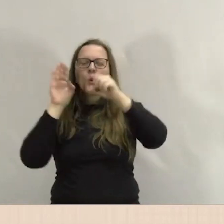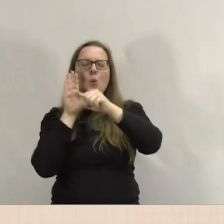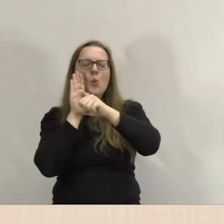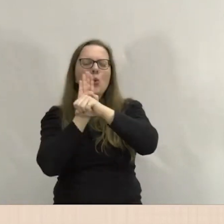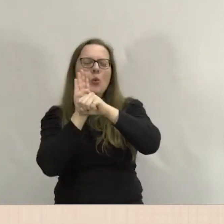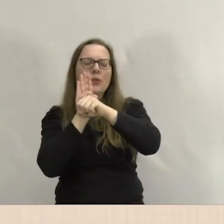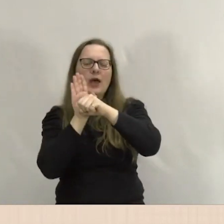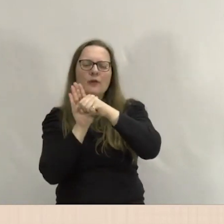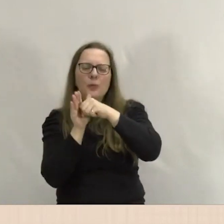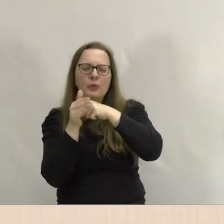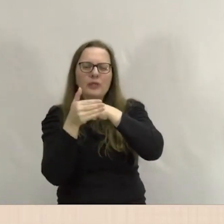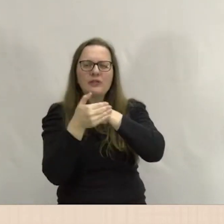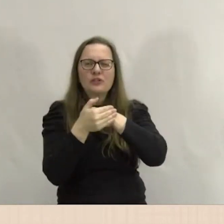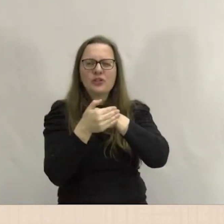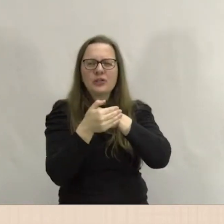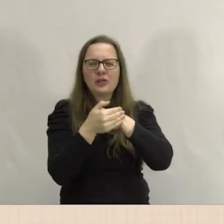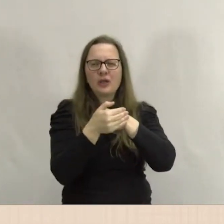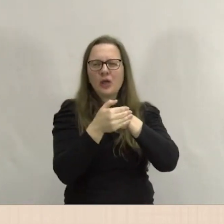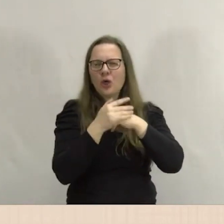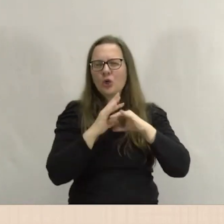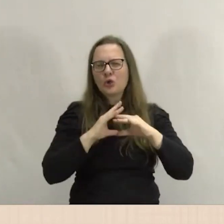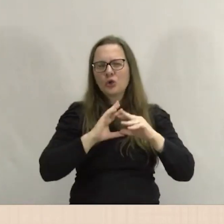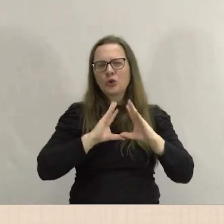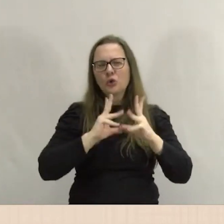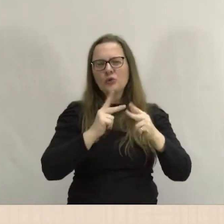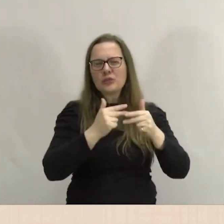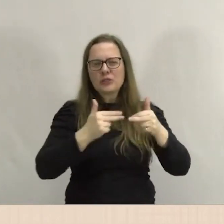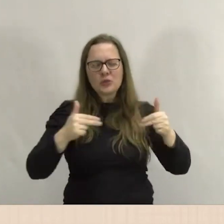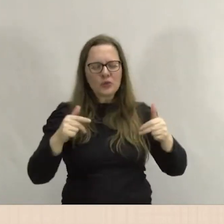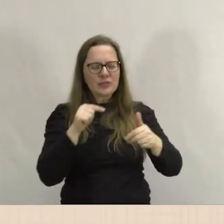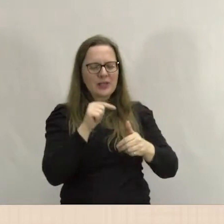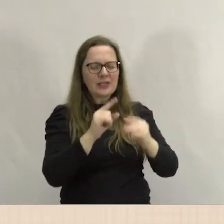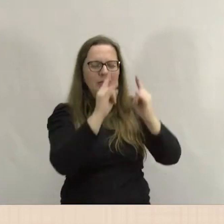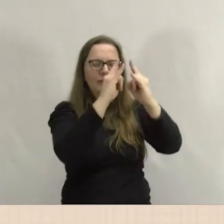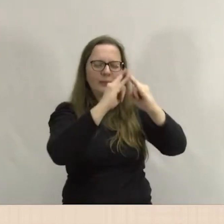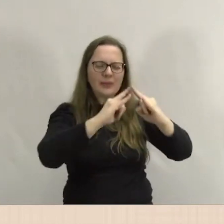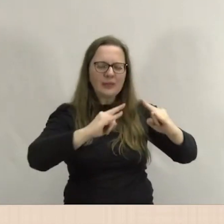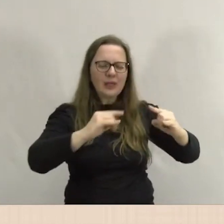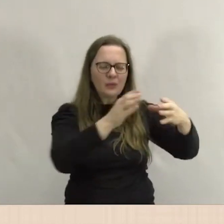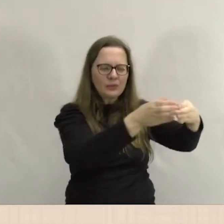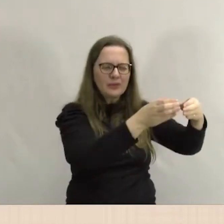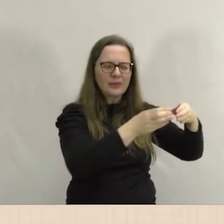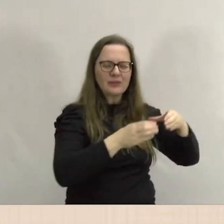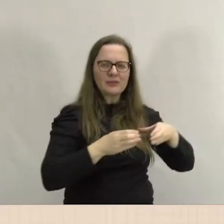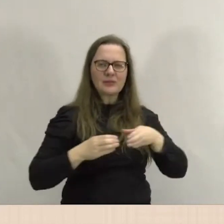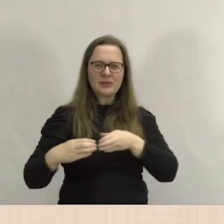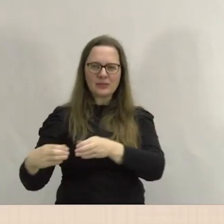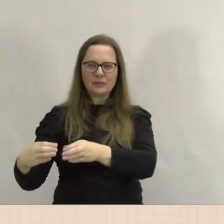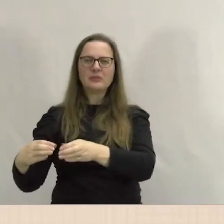tem a proteção de Deus contra os inimigos. Não tem a proteção de Deus contra as feras.